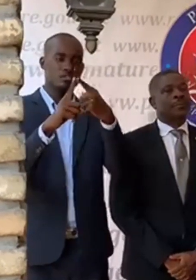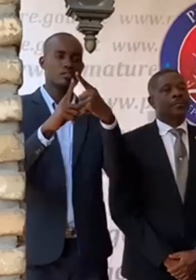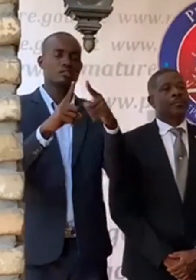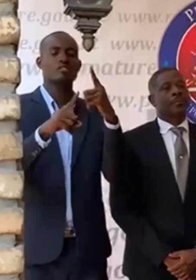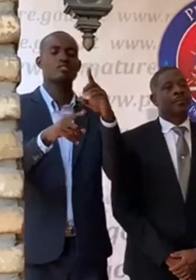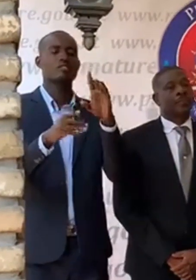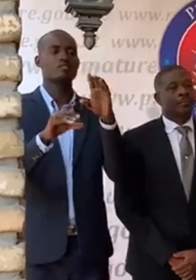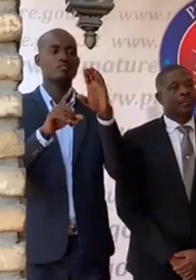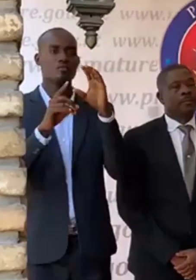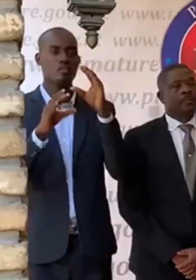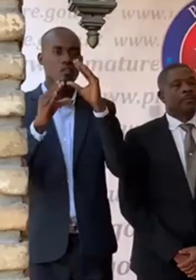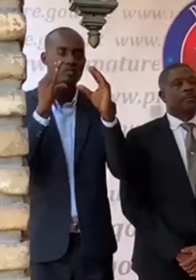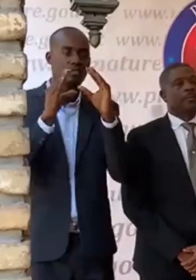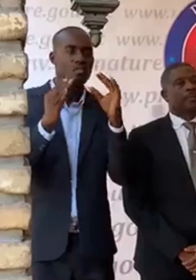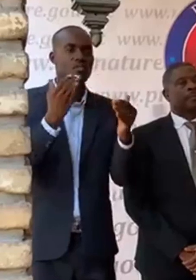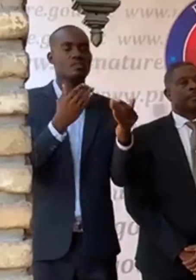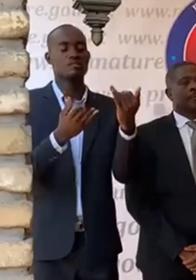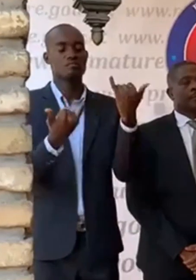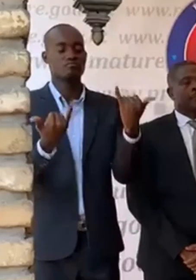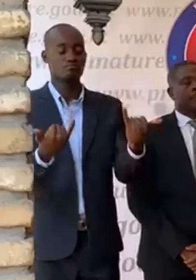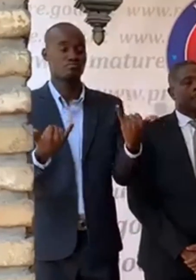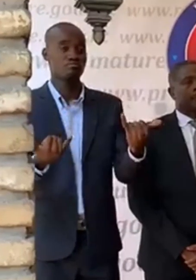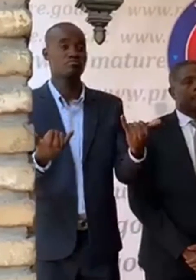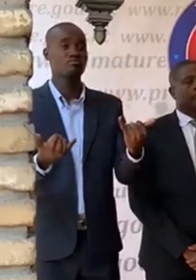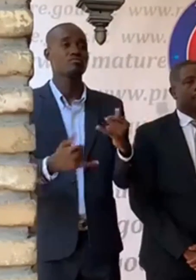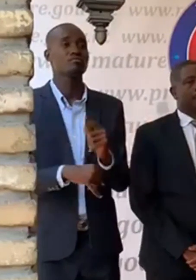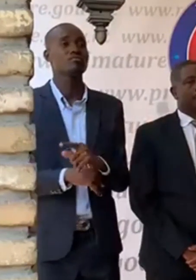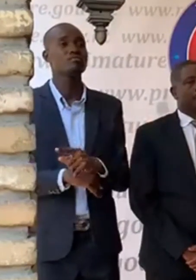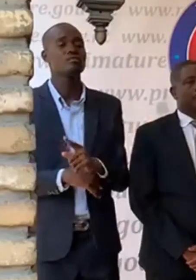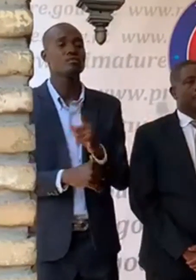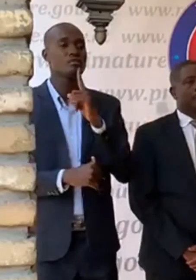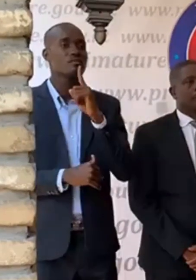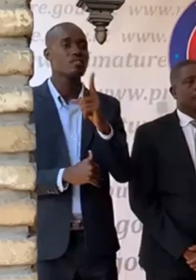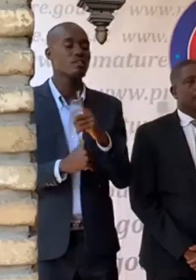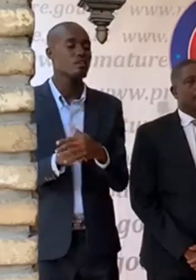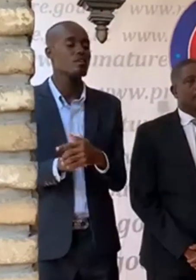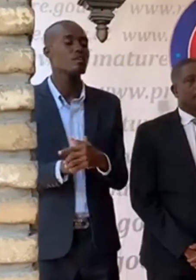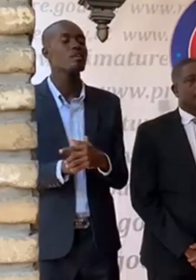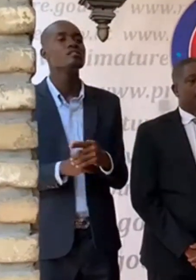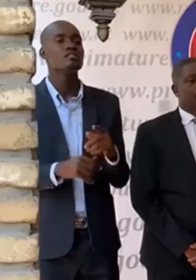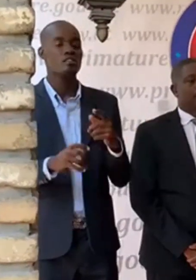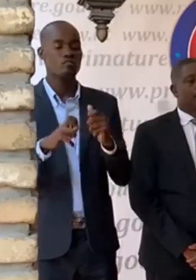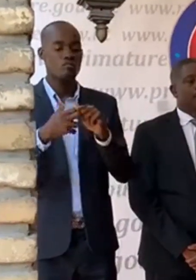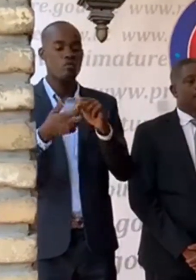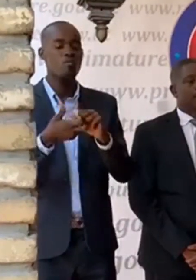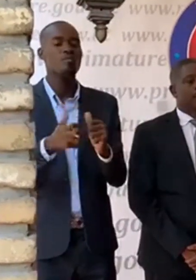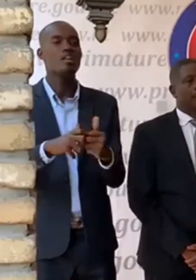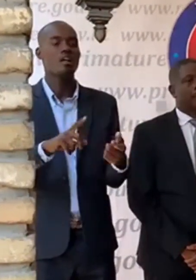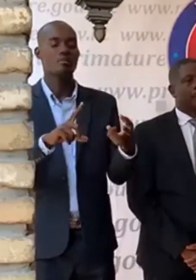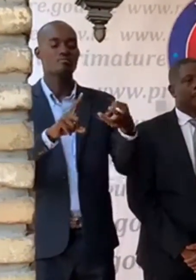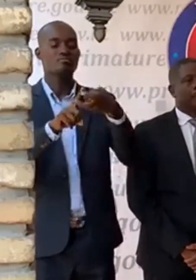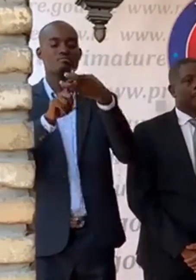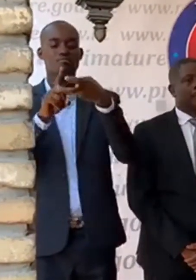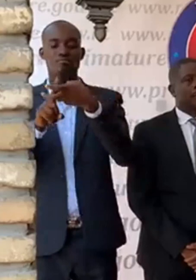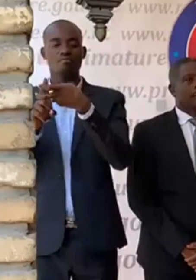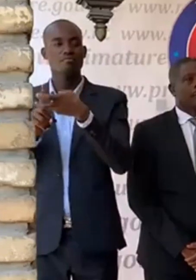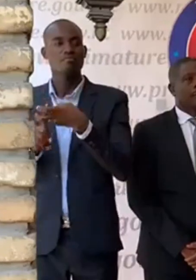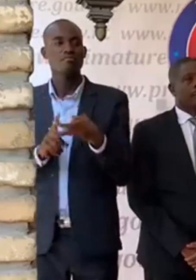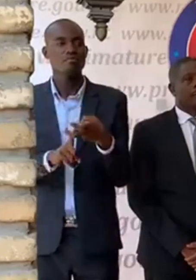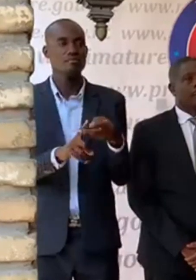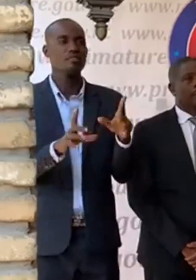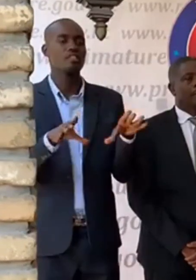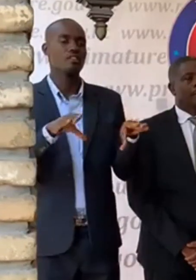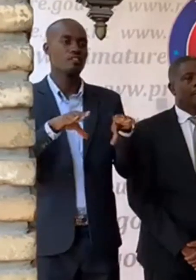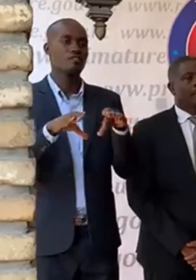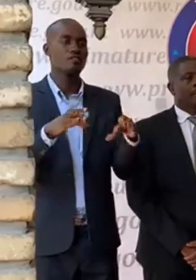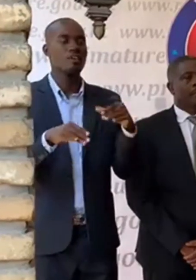quitter un commentaire en bas chaque vidéo que nous même nous partager ensemble avec vous sous channel là. Nous de bon jour quitter un commentaire pour